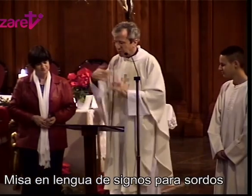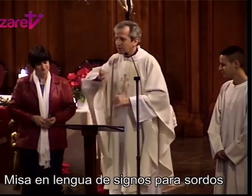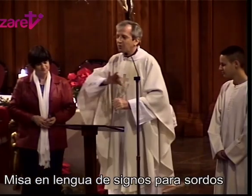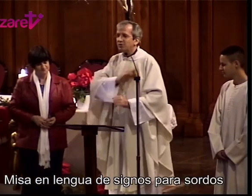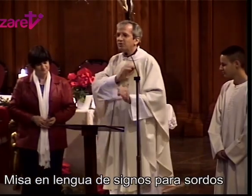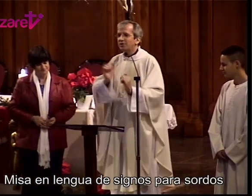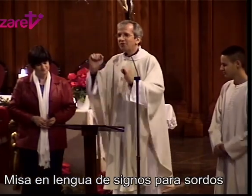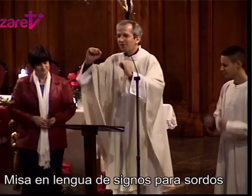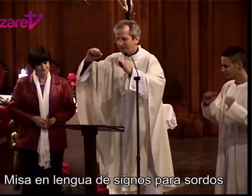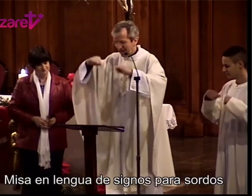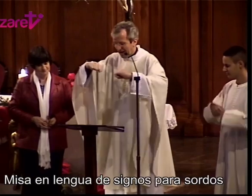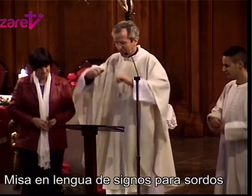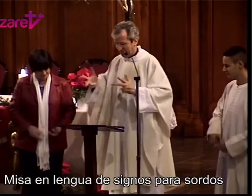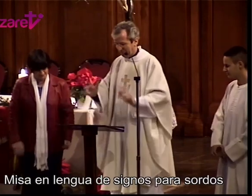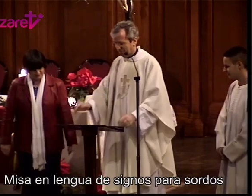Jesucristo nuestro Señor. Amén.